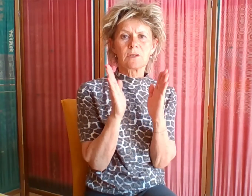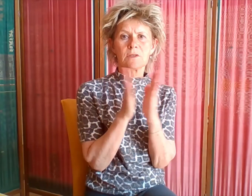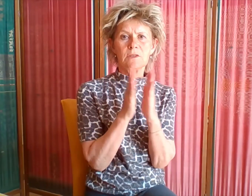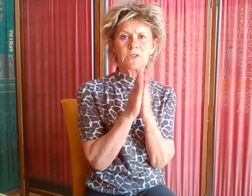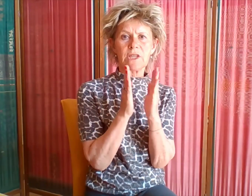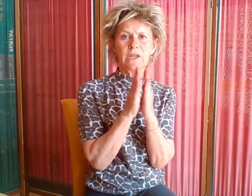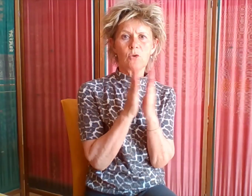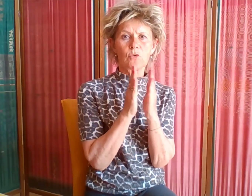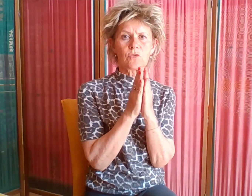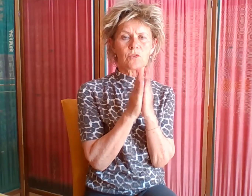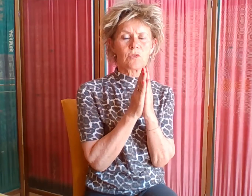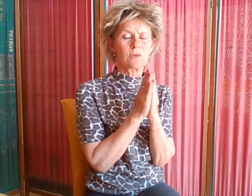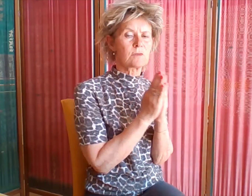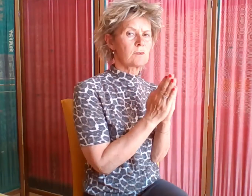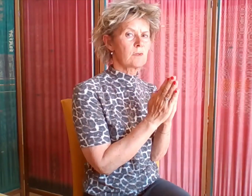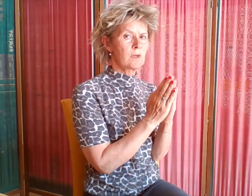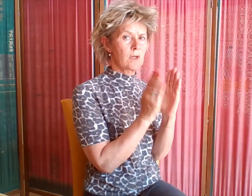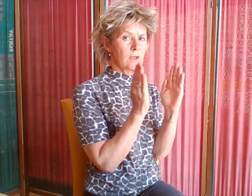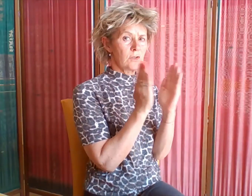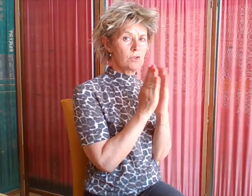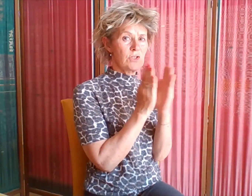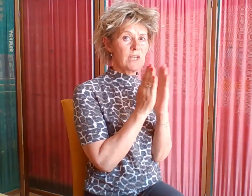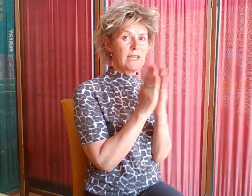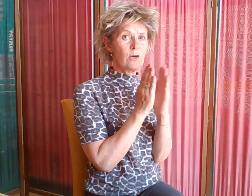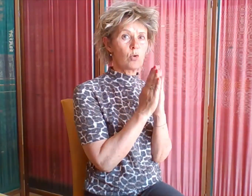De zeehond. De zeehond.